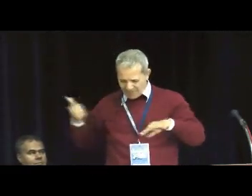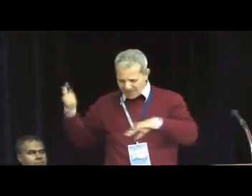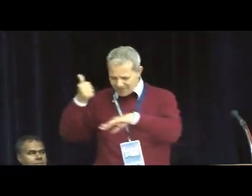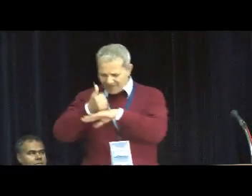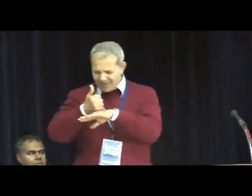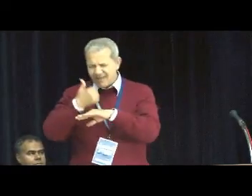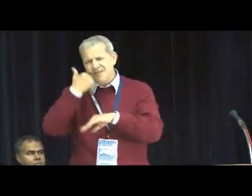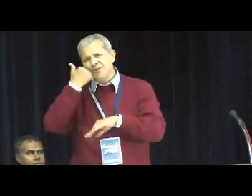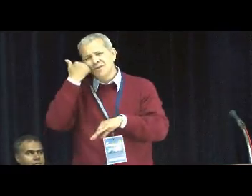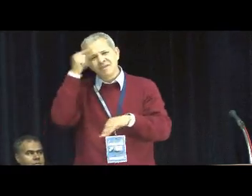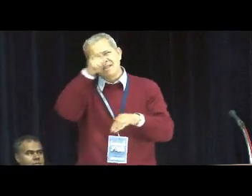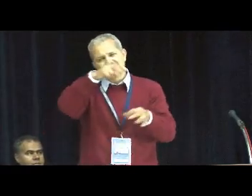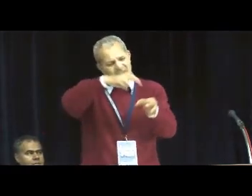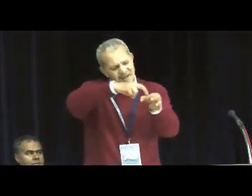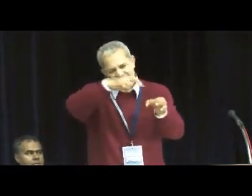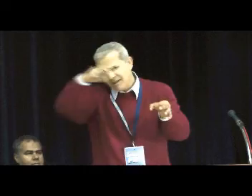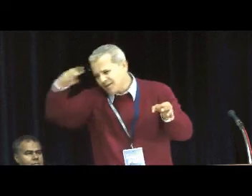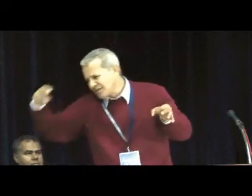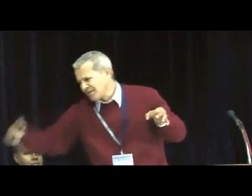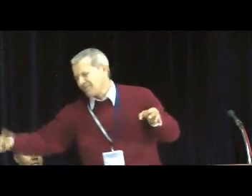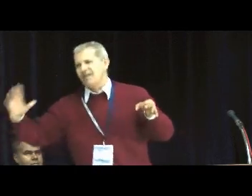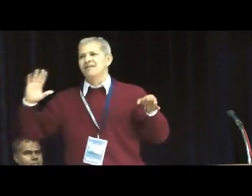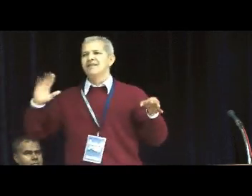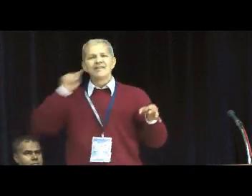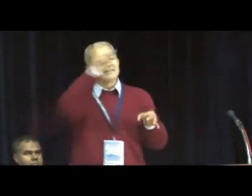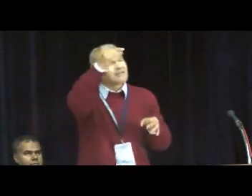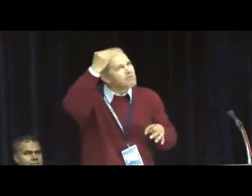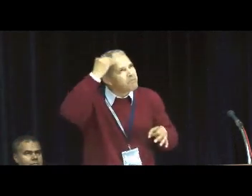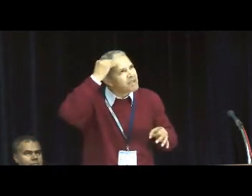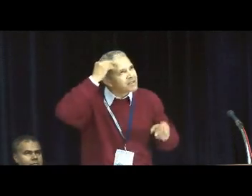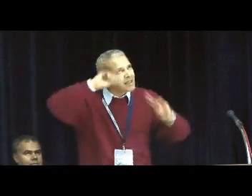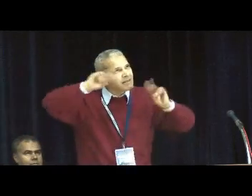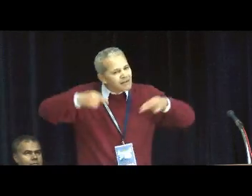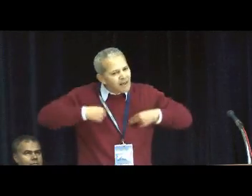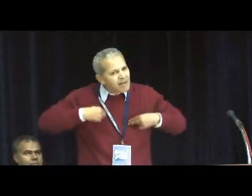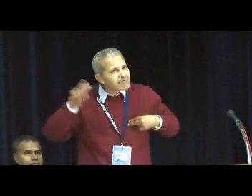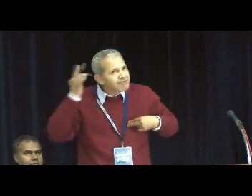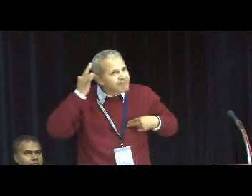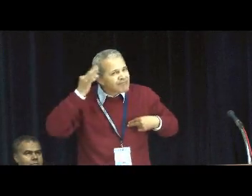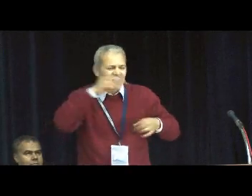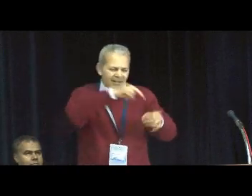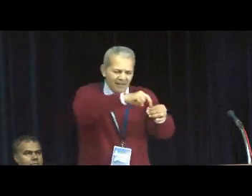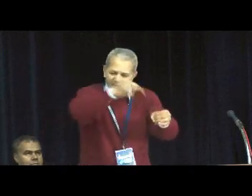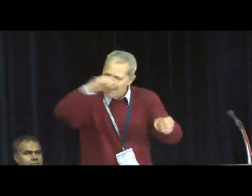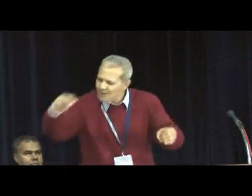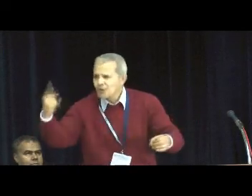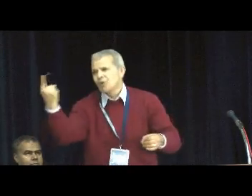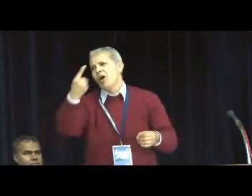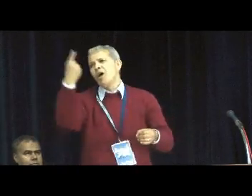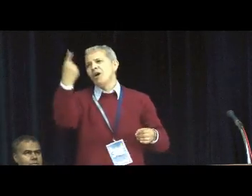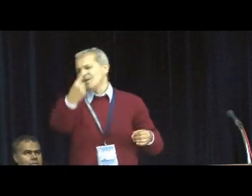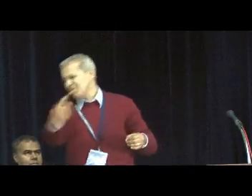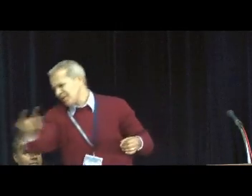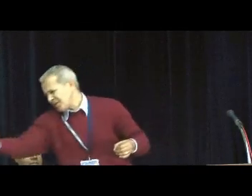ما عندهم حتى فكرة على معاناة أشخاص الصوم، على مشاكل اللي تعيشوها يوميا. المفروض أن